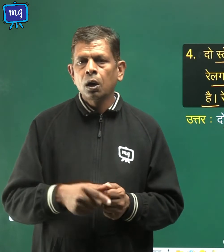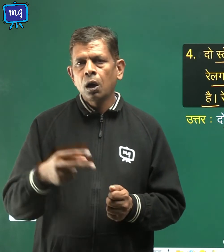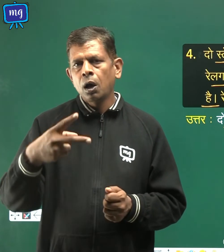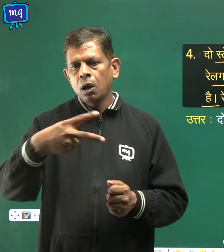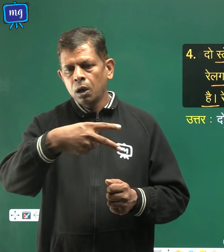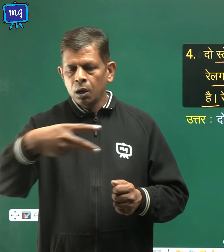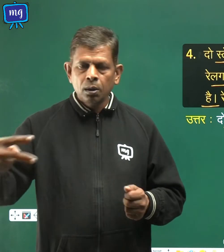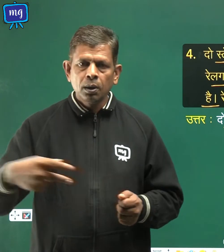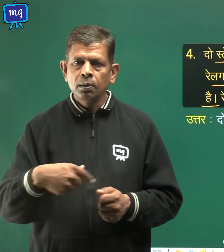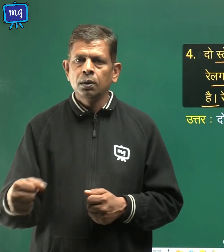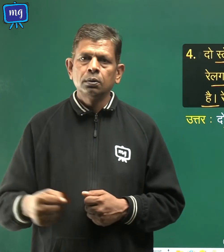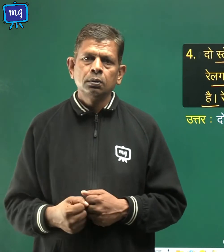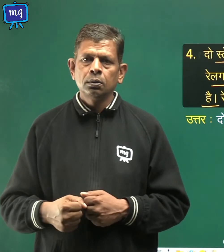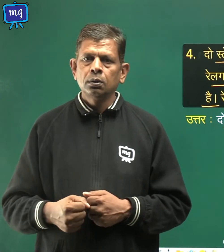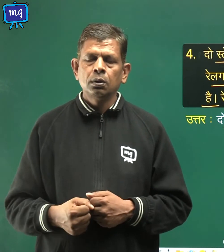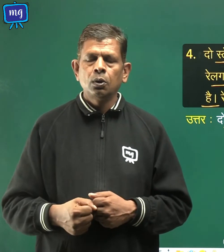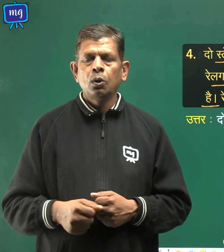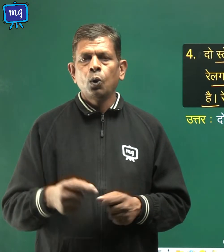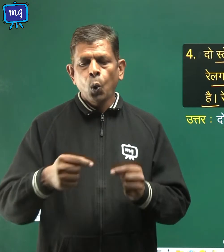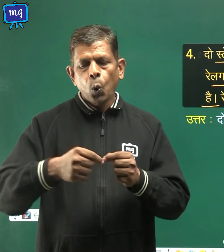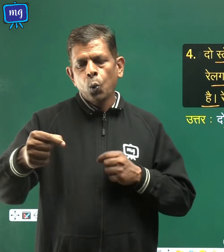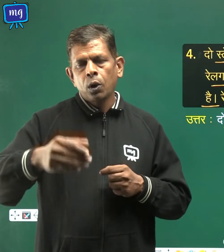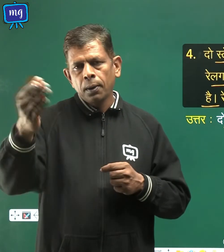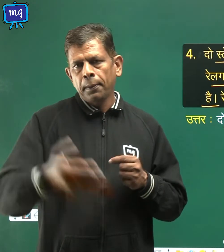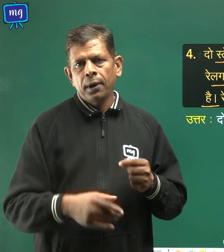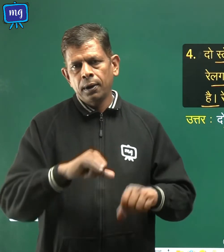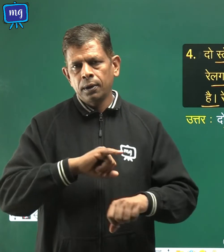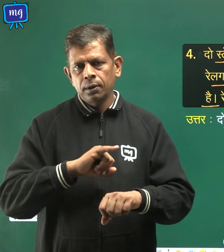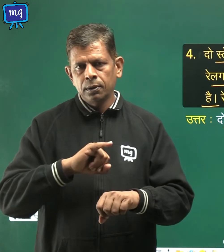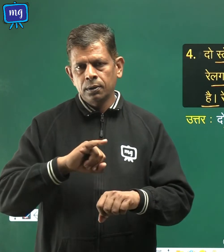चाल बराबर दूरी बटा समय।